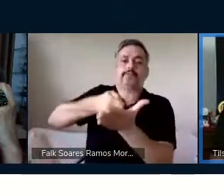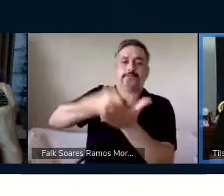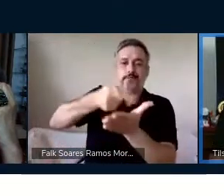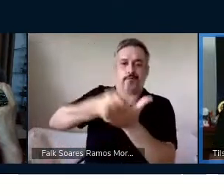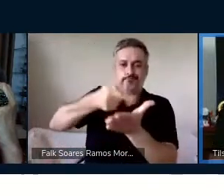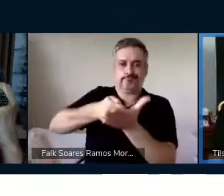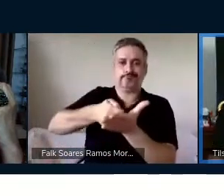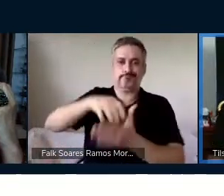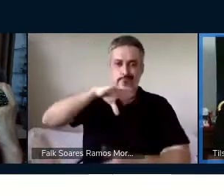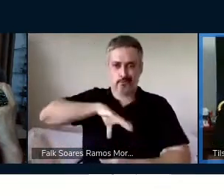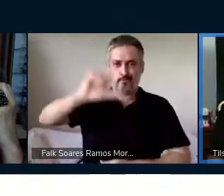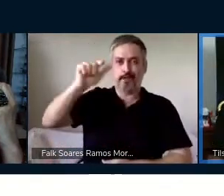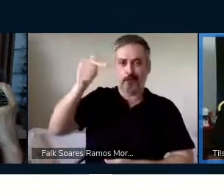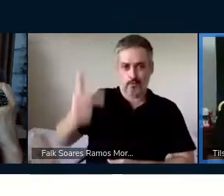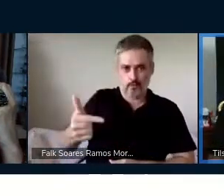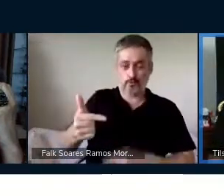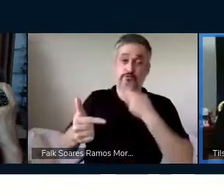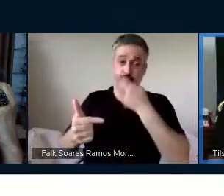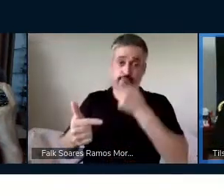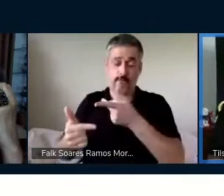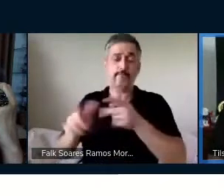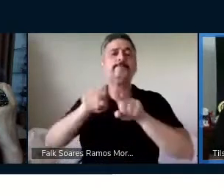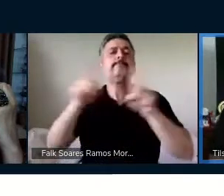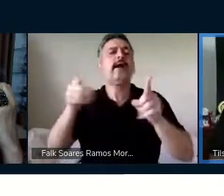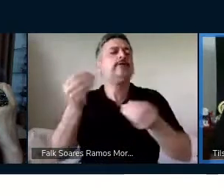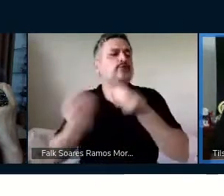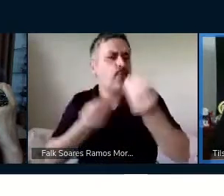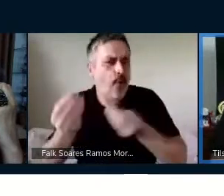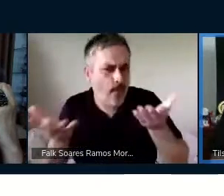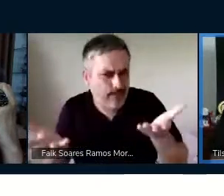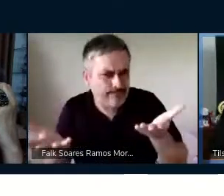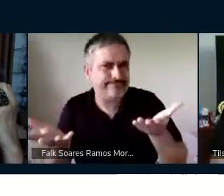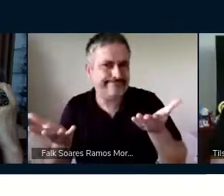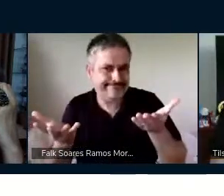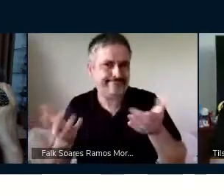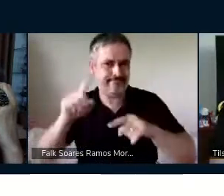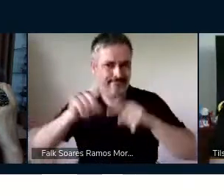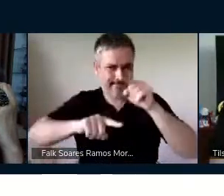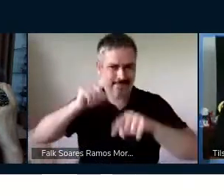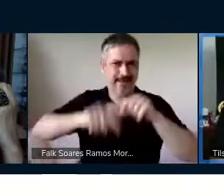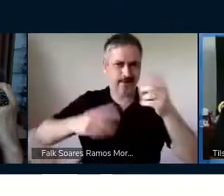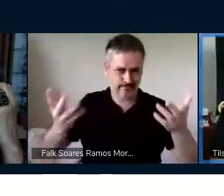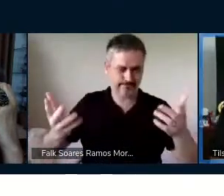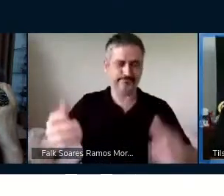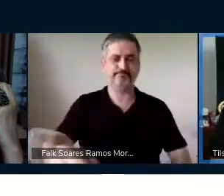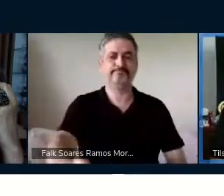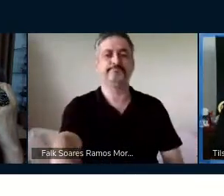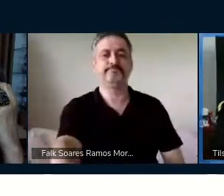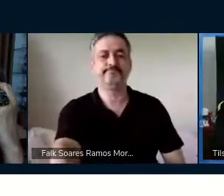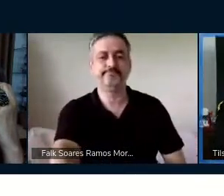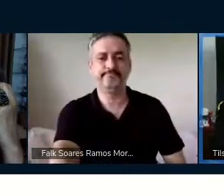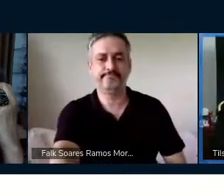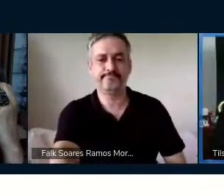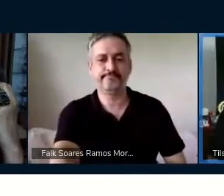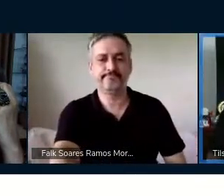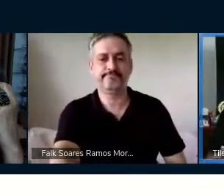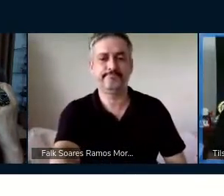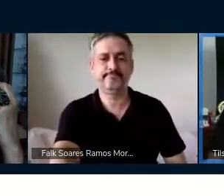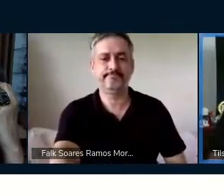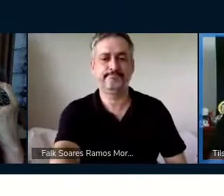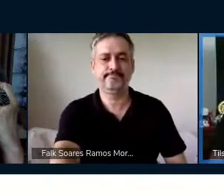de sinais, e o decreto que o regulamenta. Então, mas de que forma